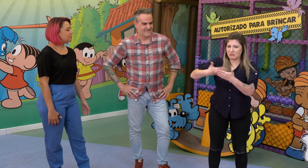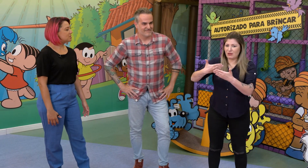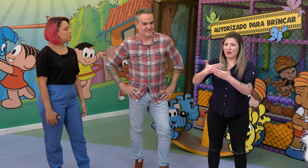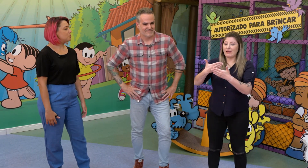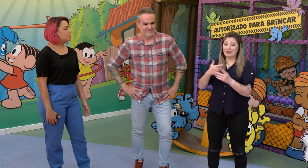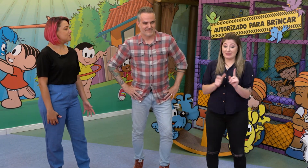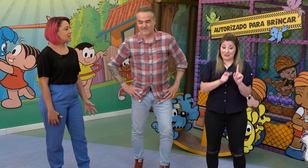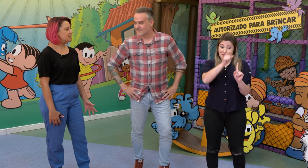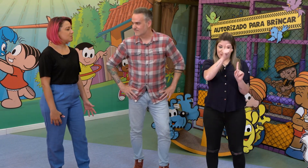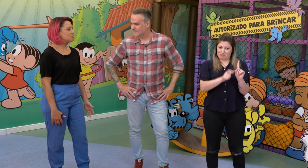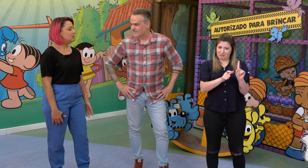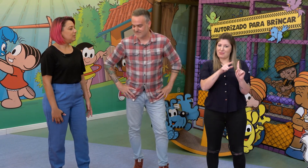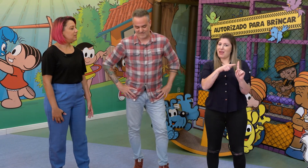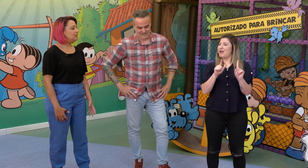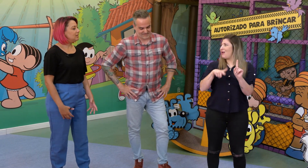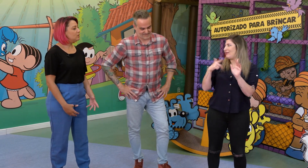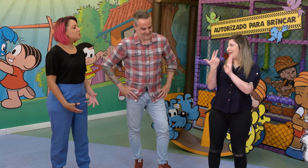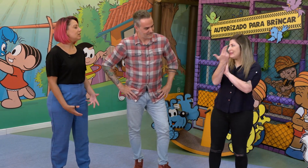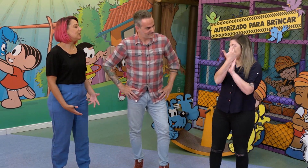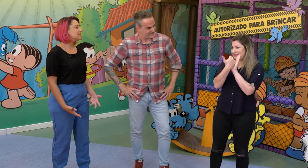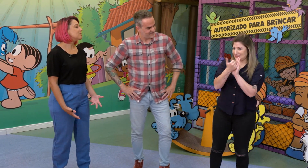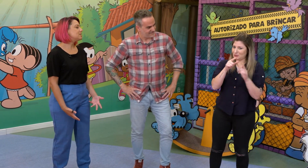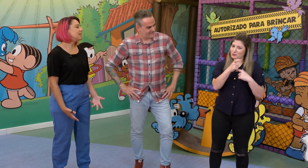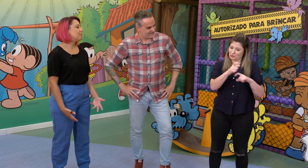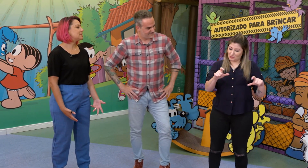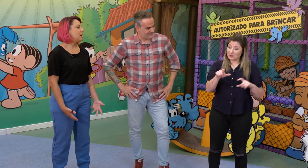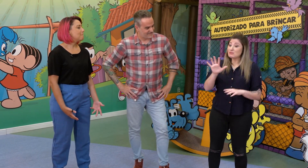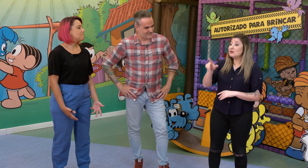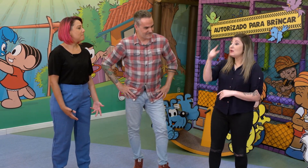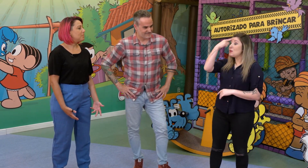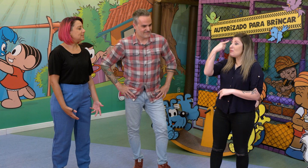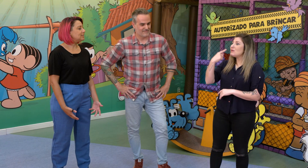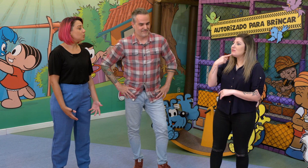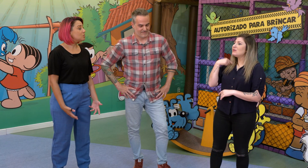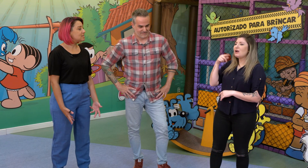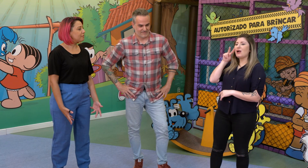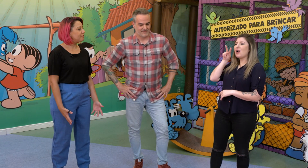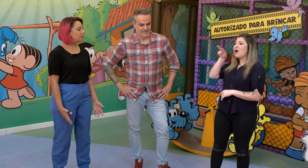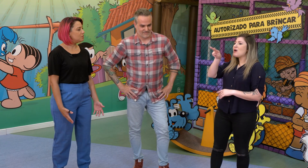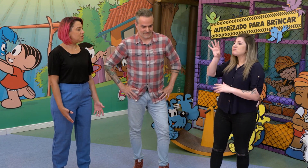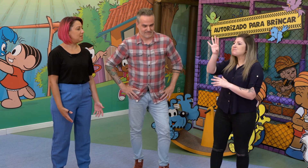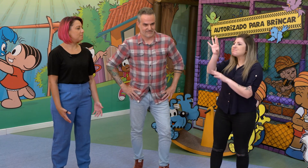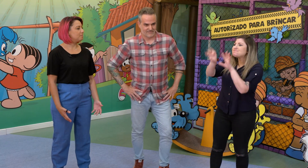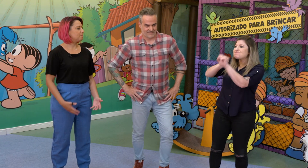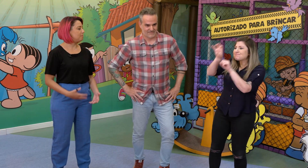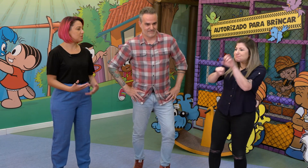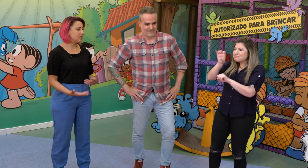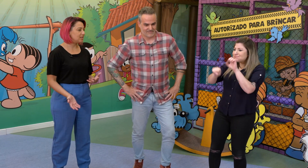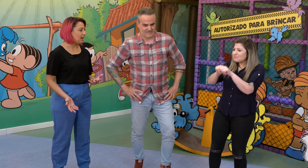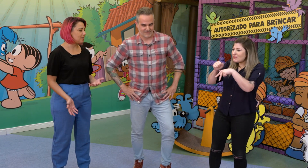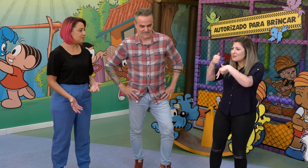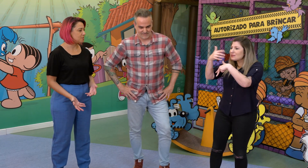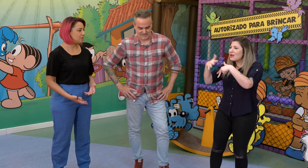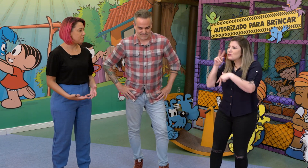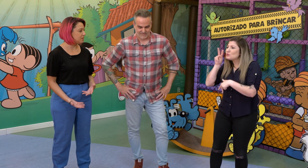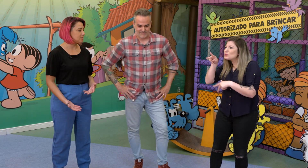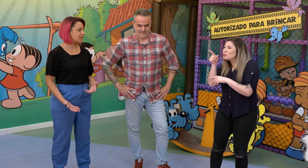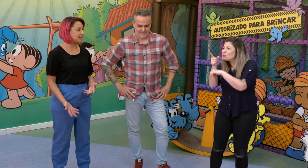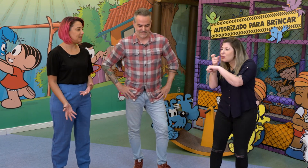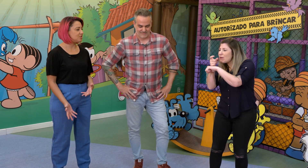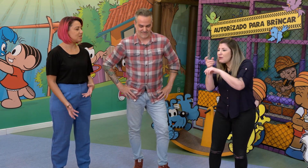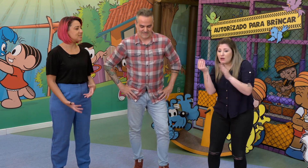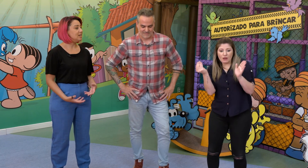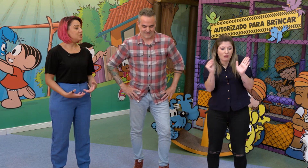Wagner, conta pra gente o processo, não só da criação em si, né, mas pensando no desafio de personalidades,